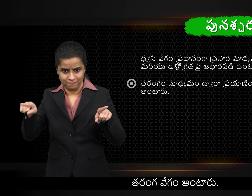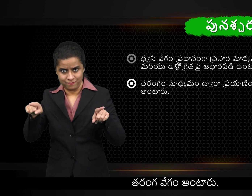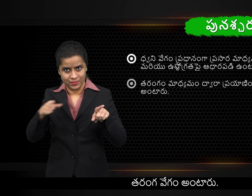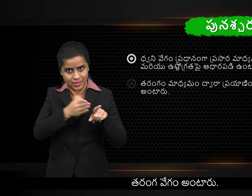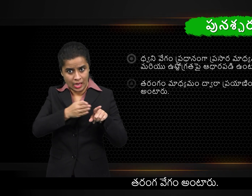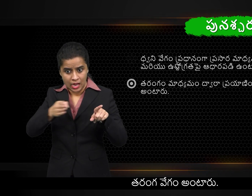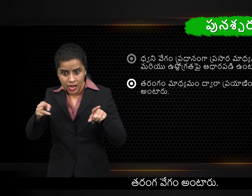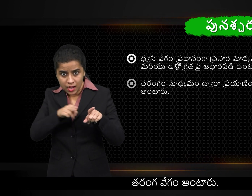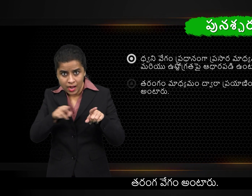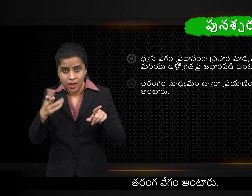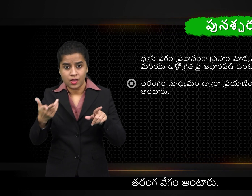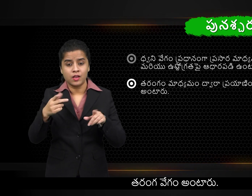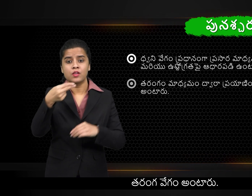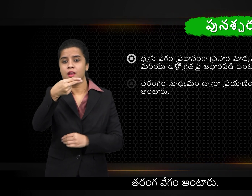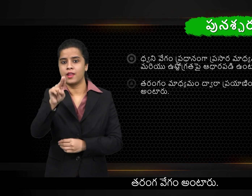తరంగ వేగం అంటారు.